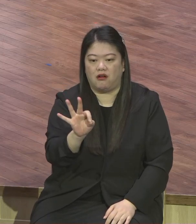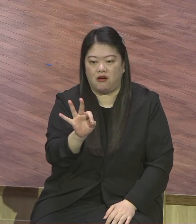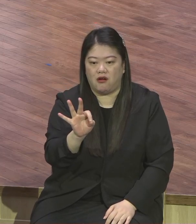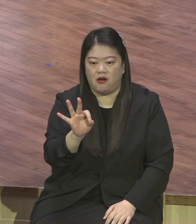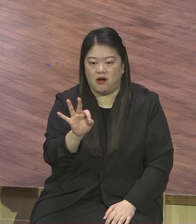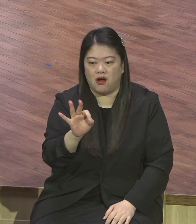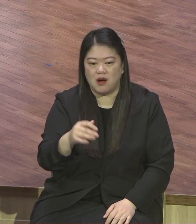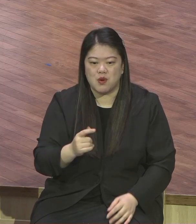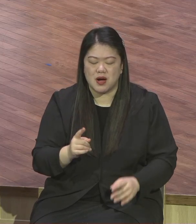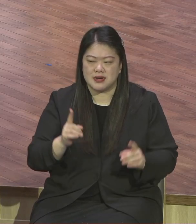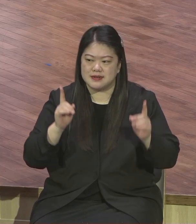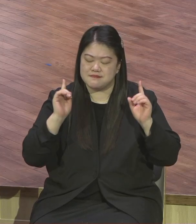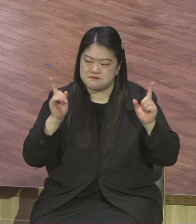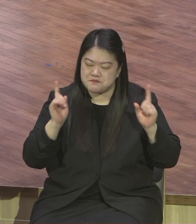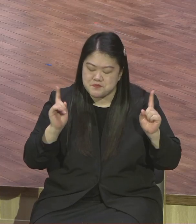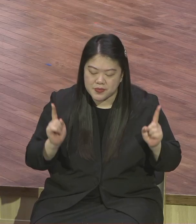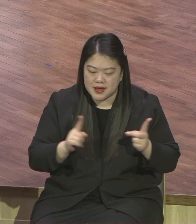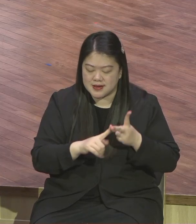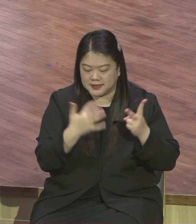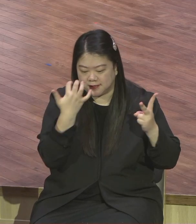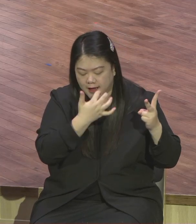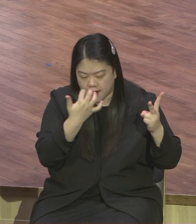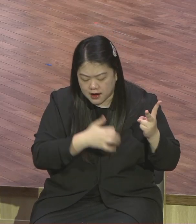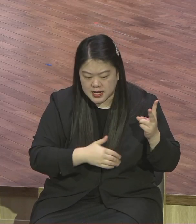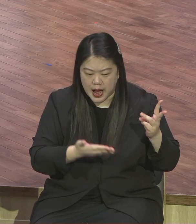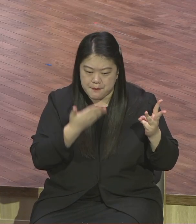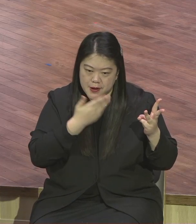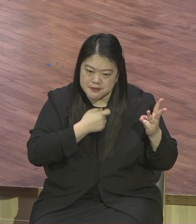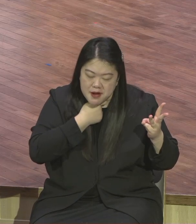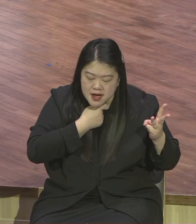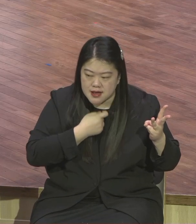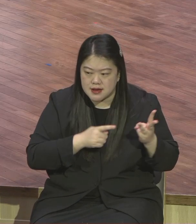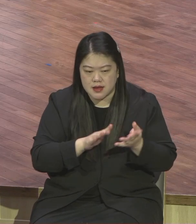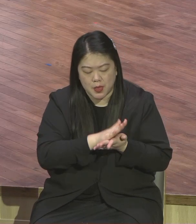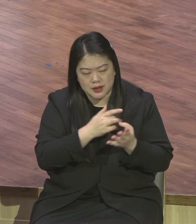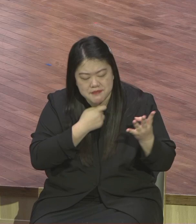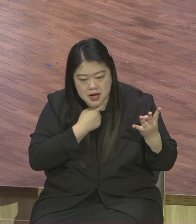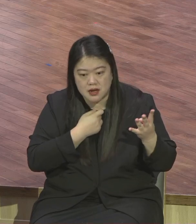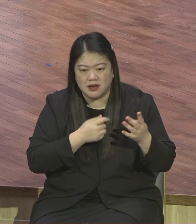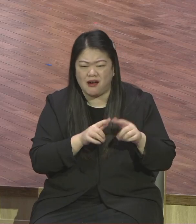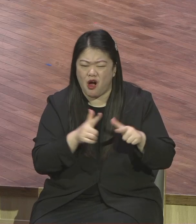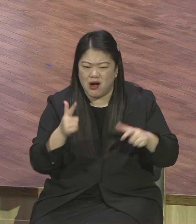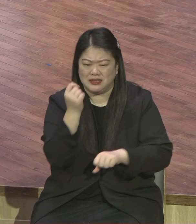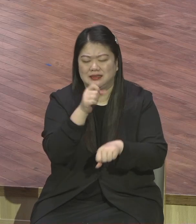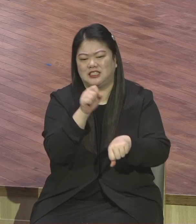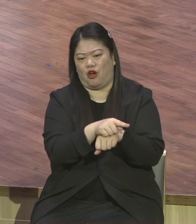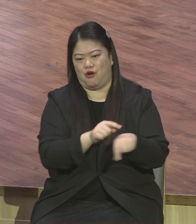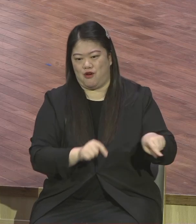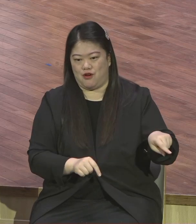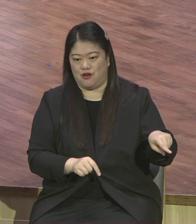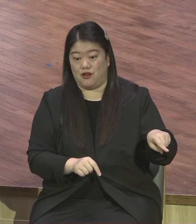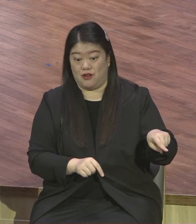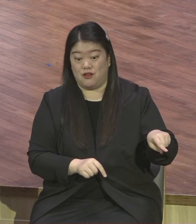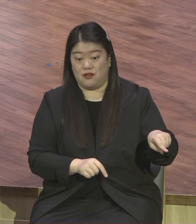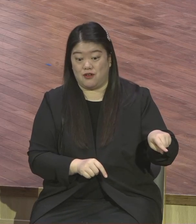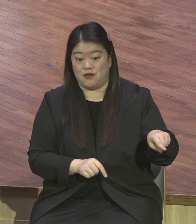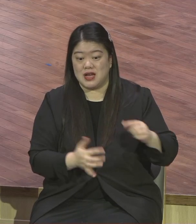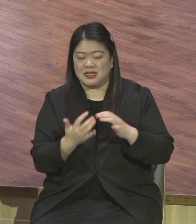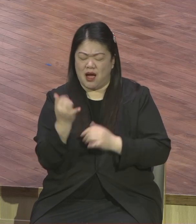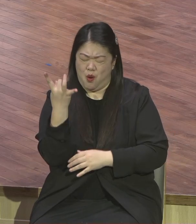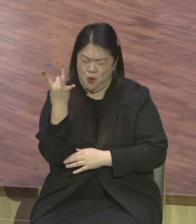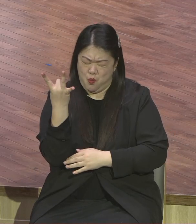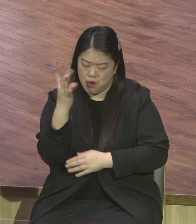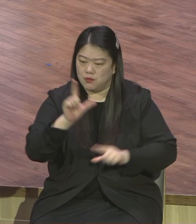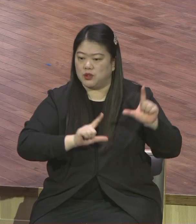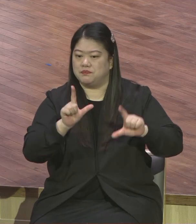본성, 타락한, 원래 타락한 본성. 그걸 뜻합니다. 육체를, 이 바디를 말하는 게 아니에요. 인간의